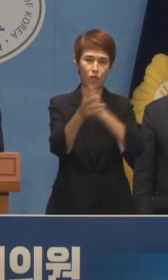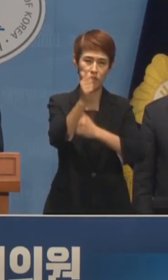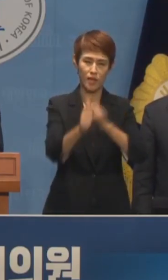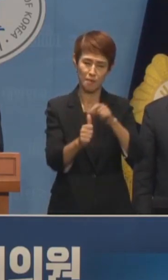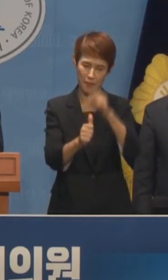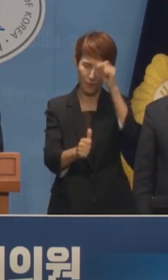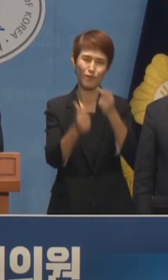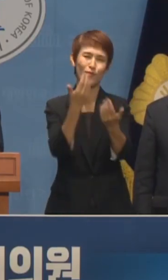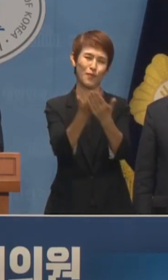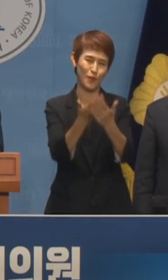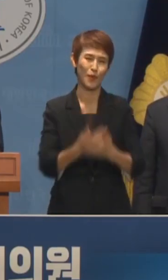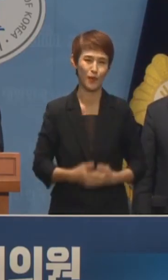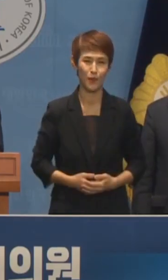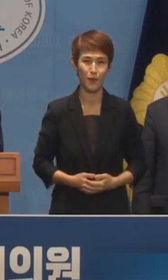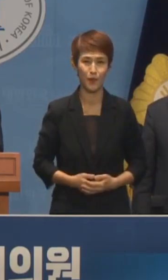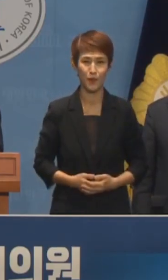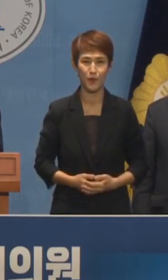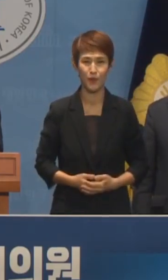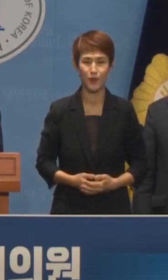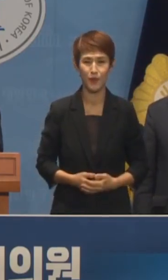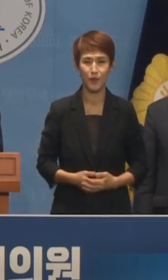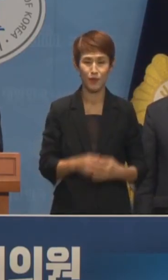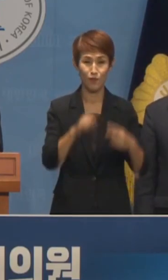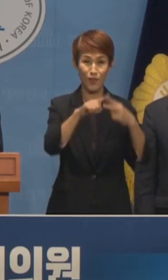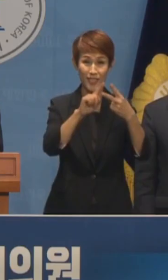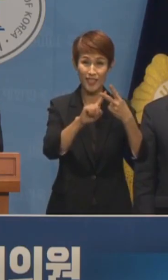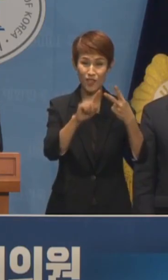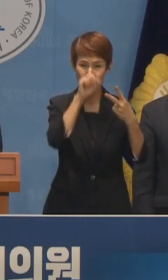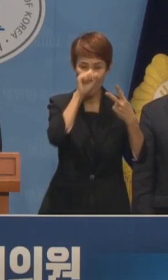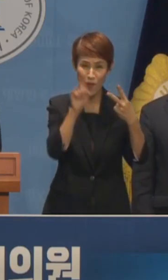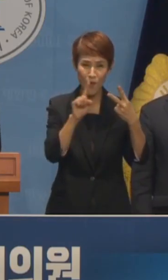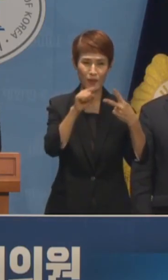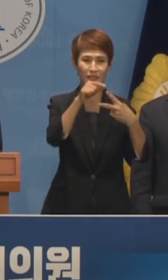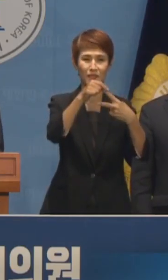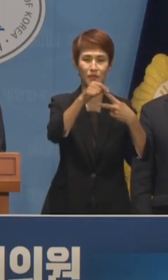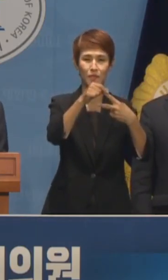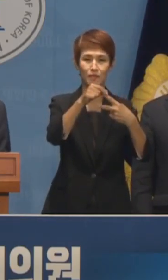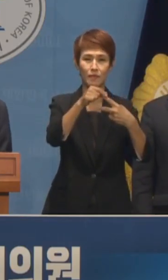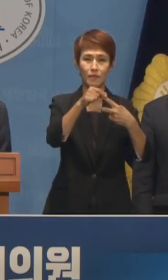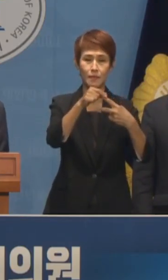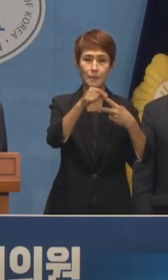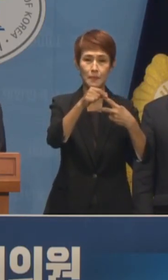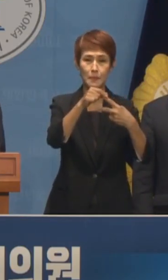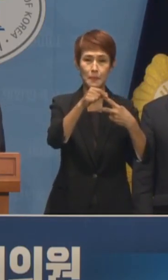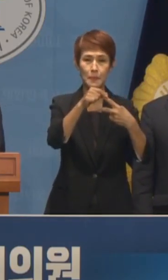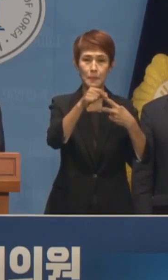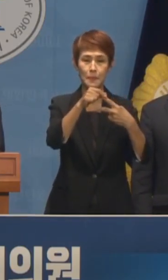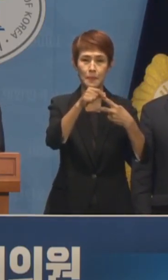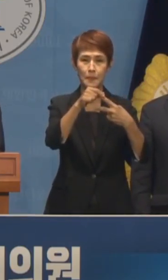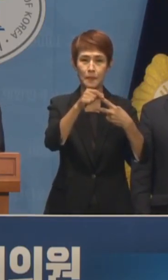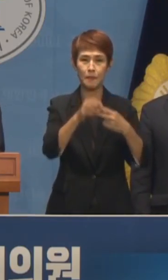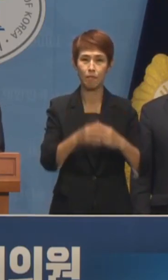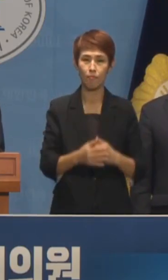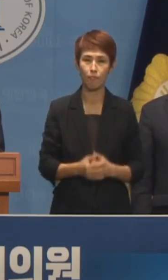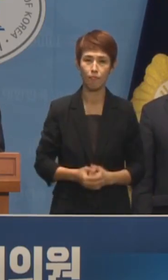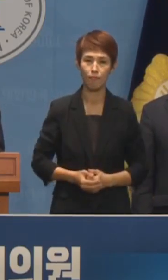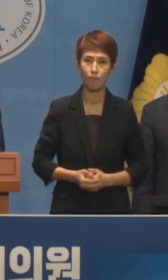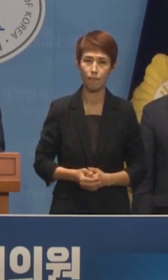주십시오. 두 가지 점에서 듬직합니다. 하나는 여지껏 보지